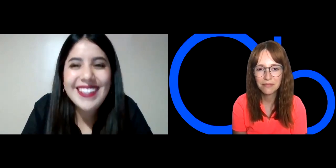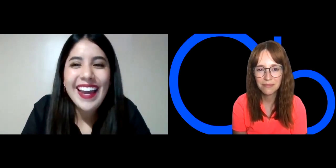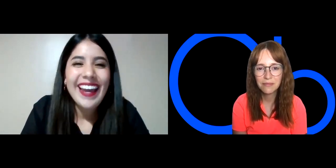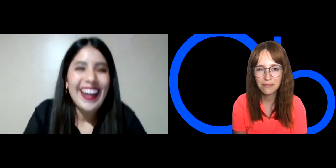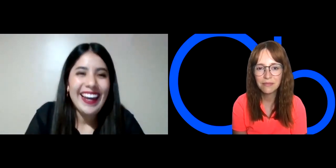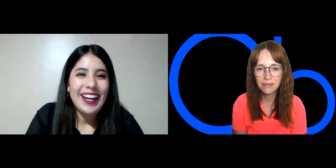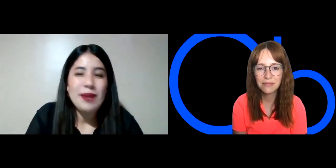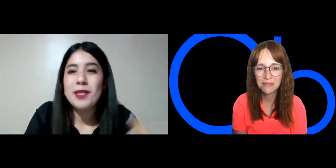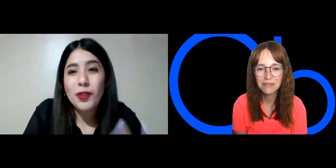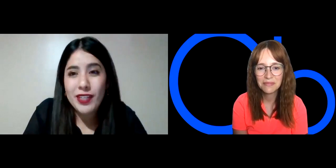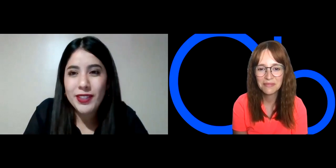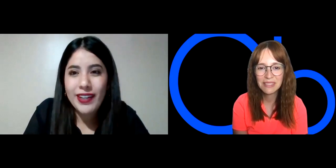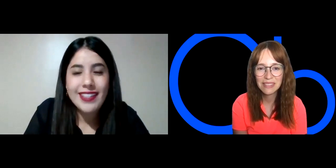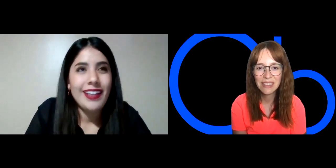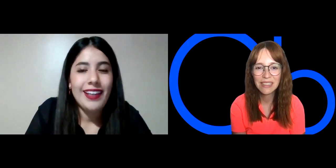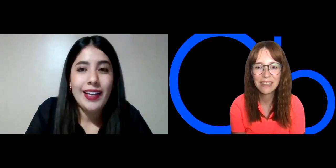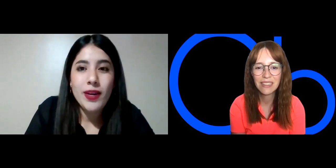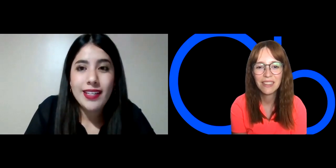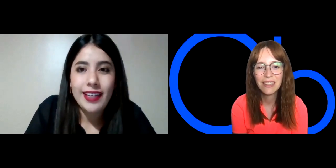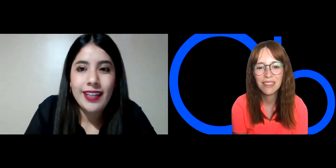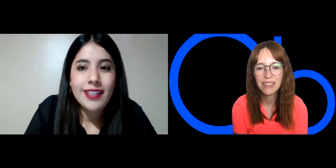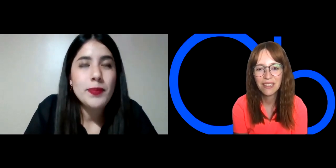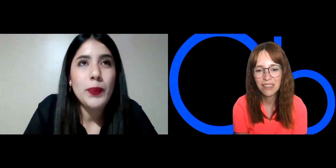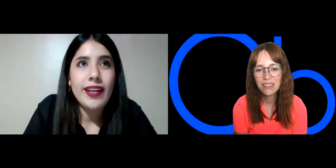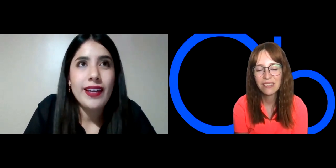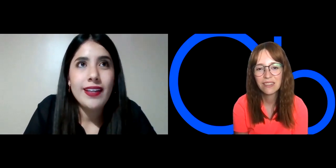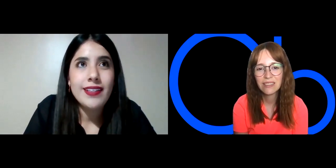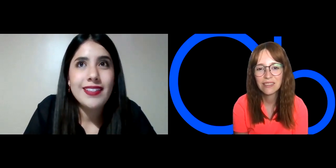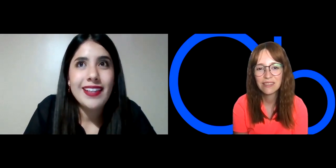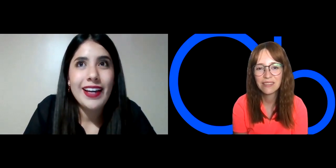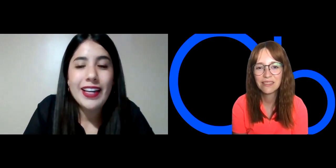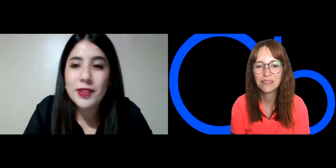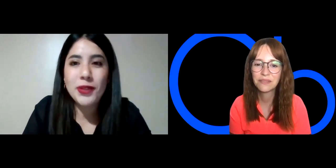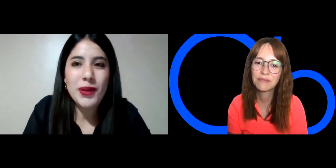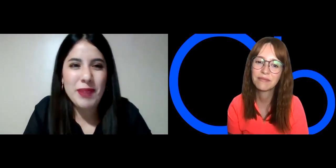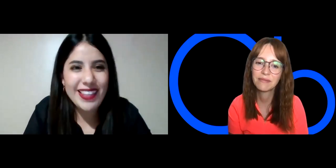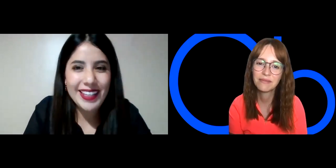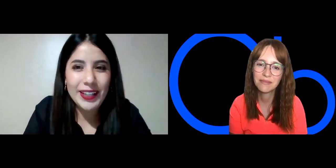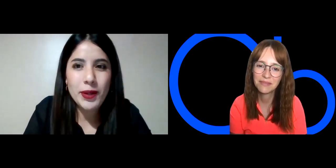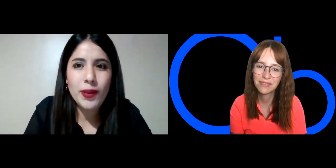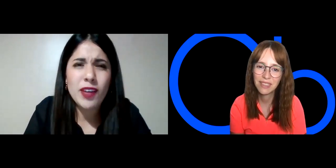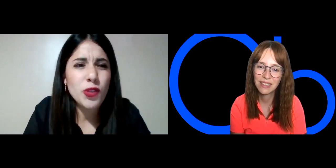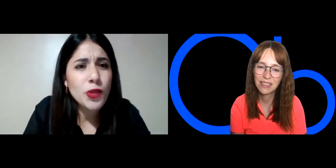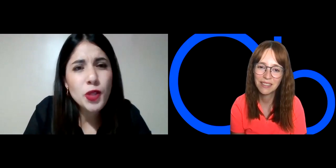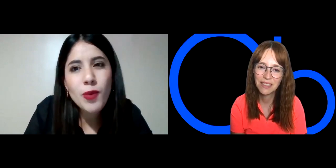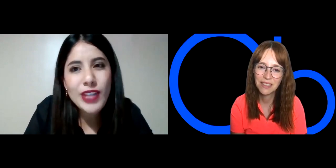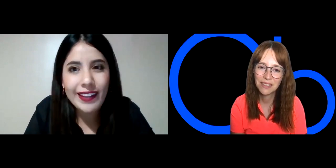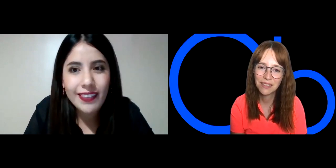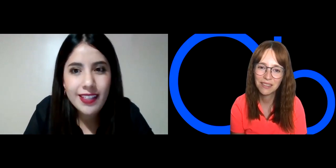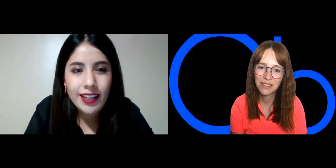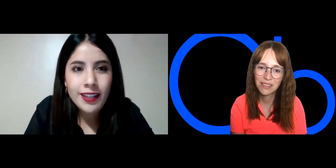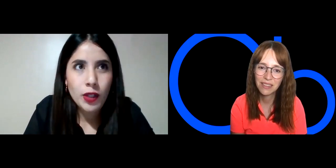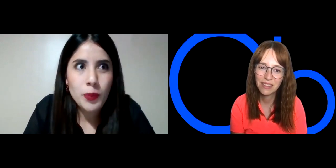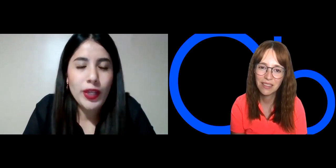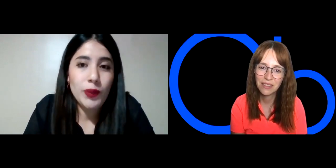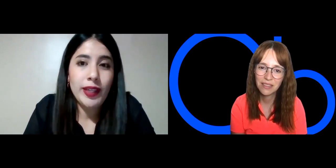gritas? Mis profesores de lengua de señas, pues es justo lo que me dicen, ¿no? Como de nosotros no vamos al